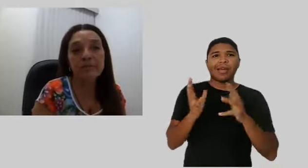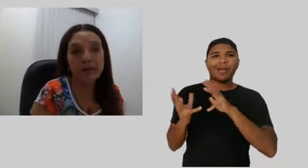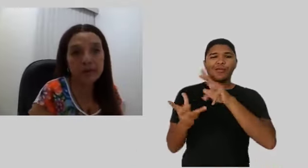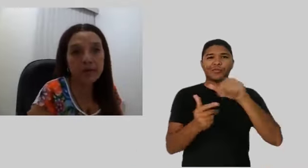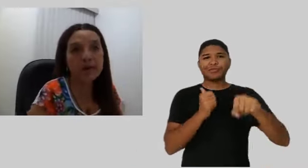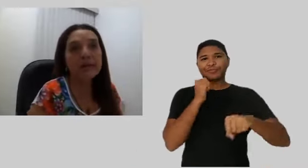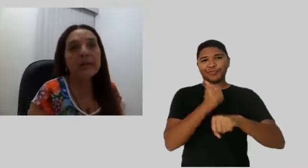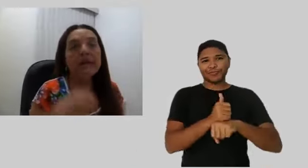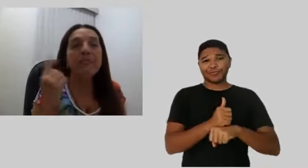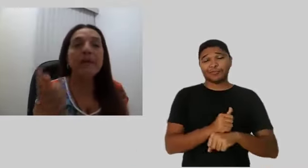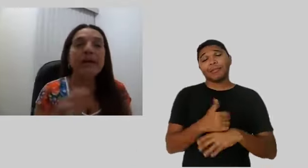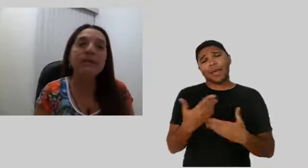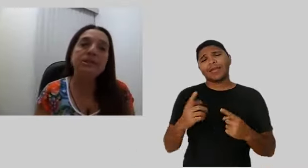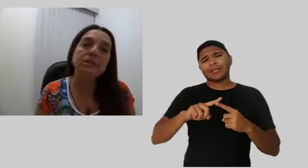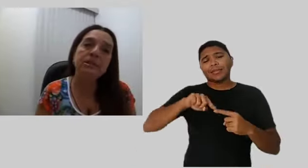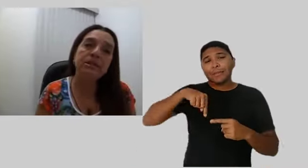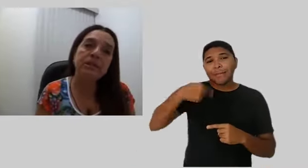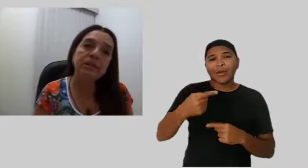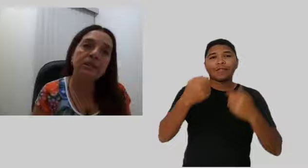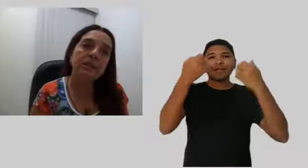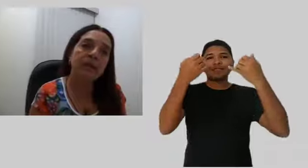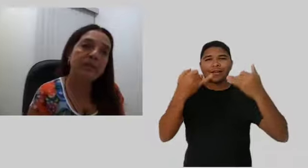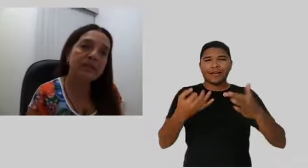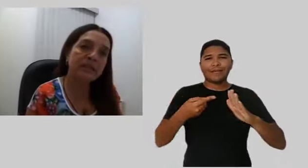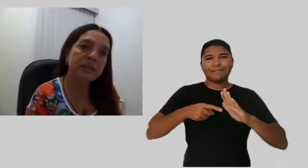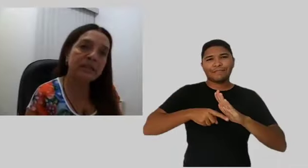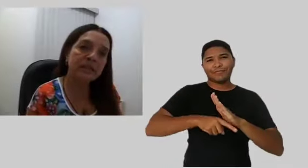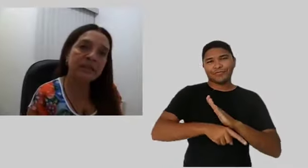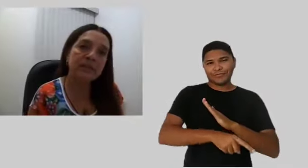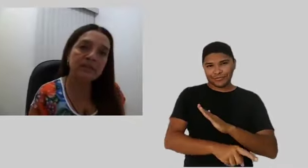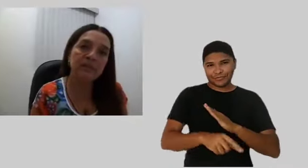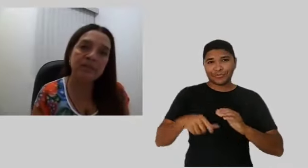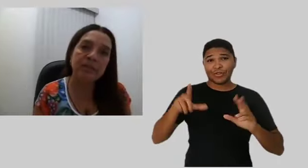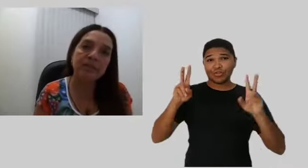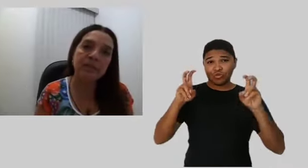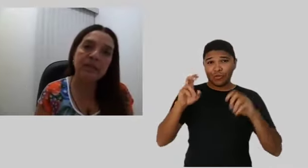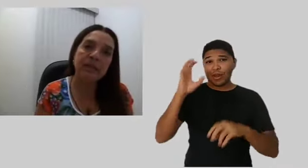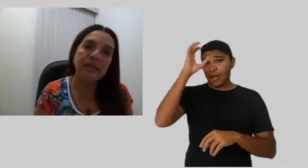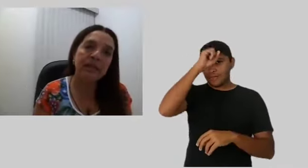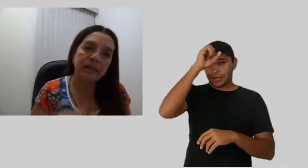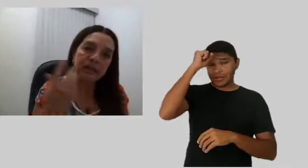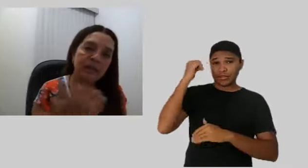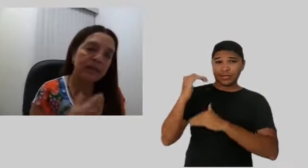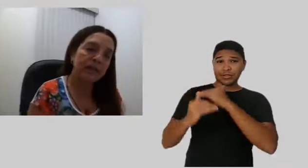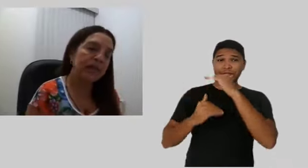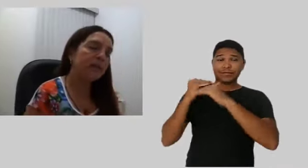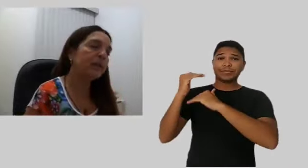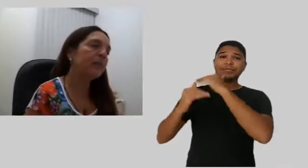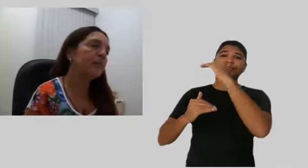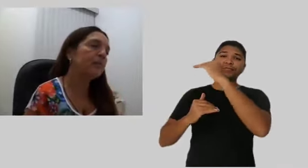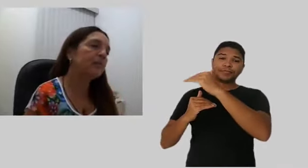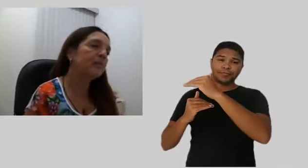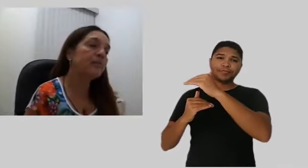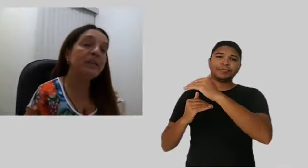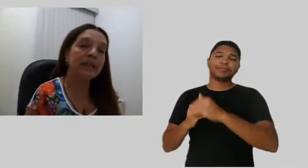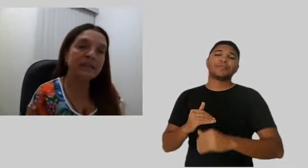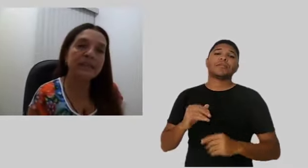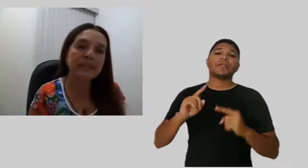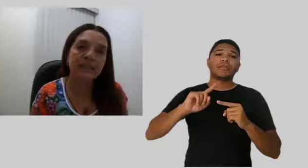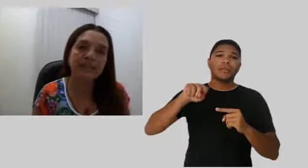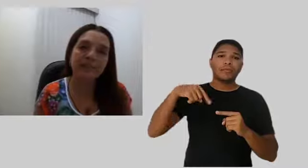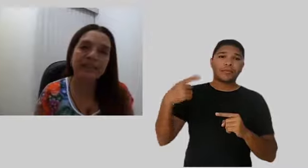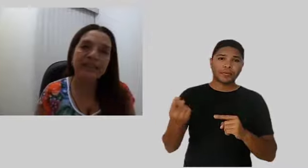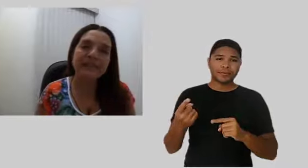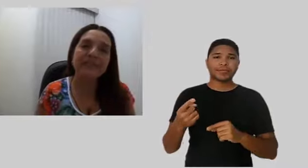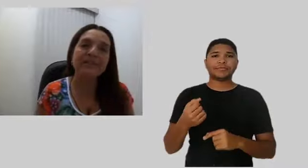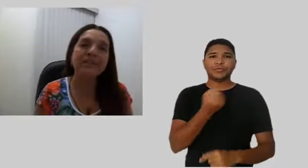nós vamos ver melhor na parte de aprendizagem e desenvolvimento, que é na unidade